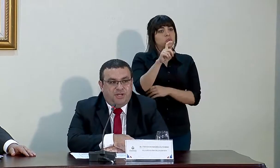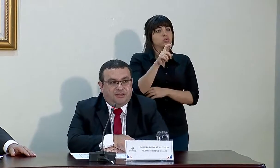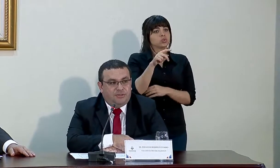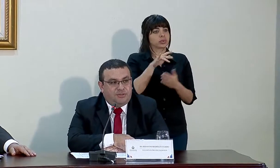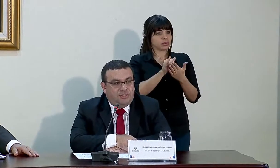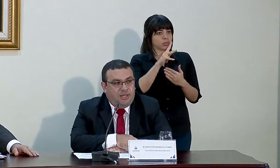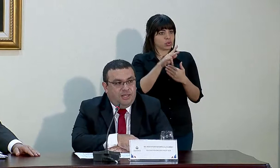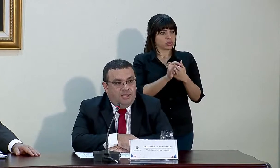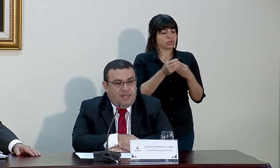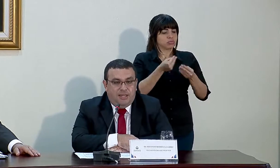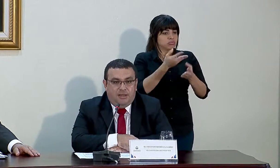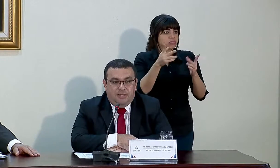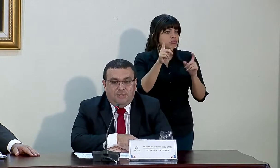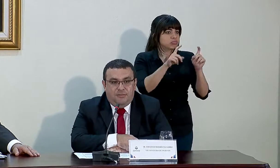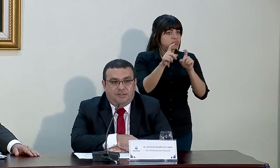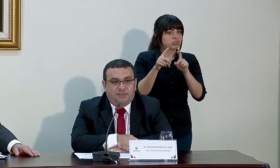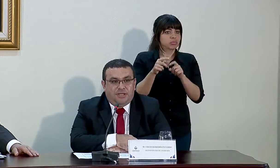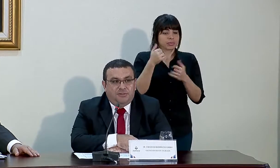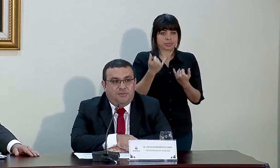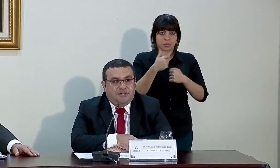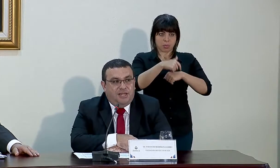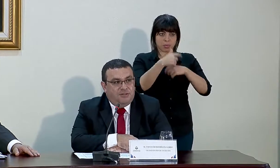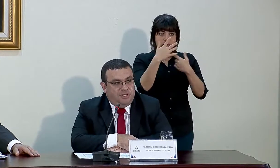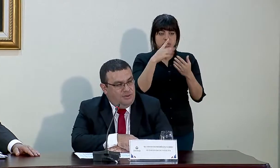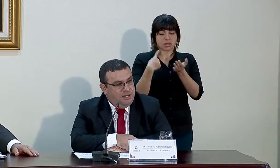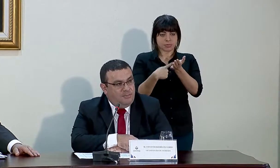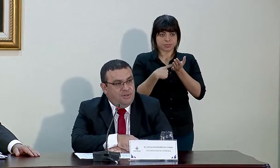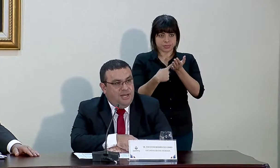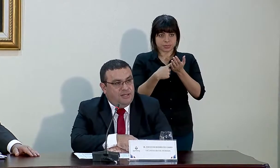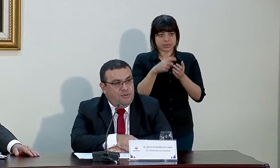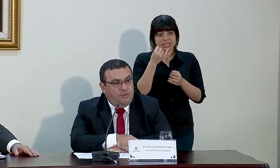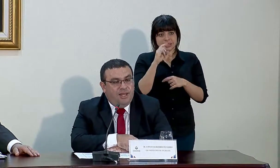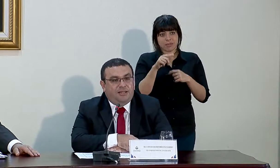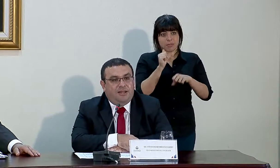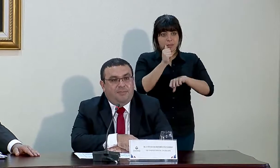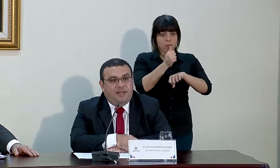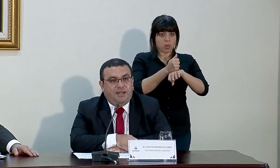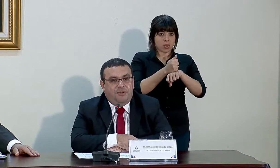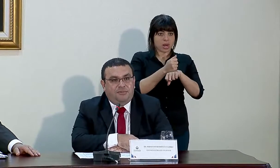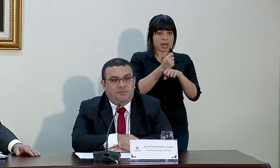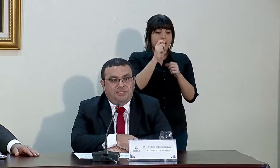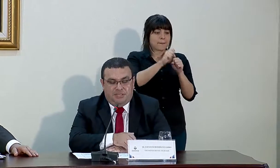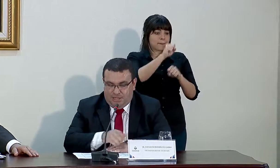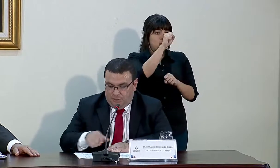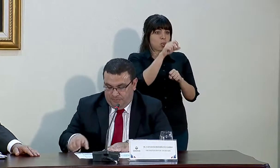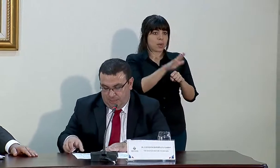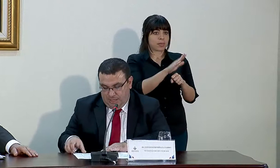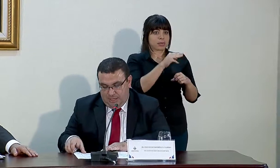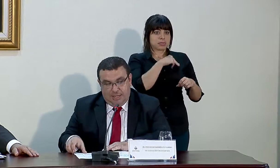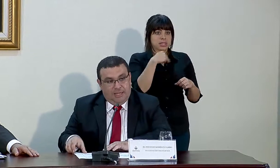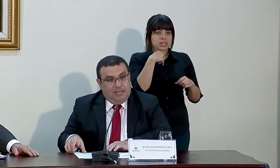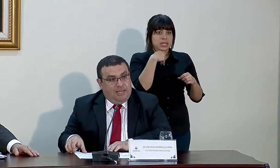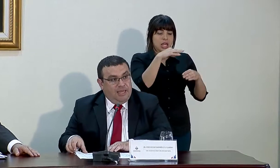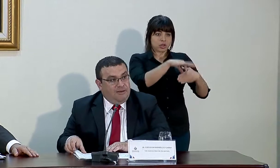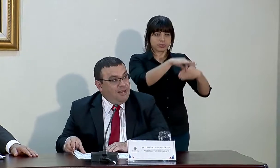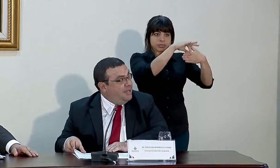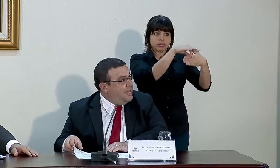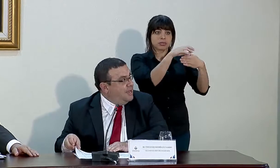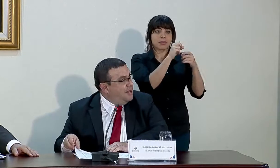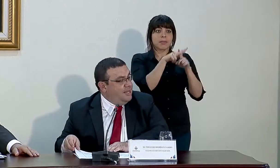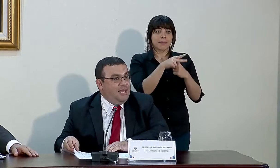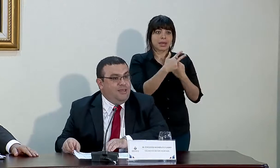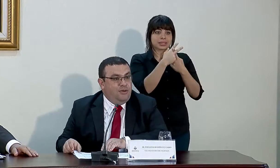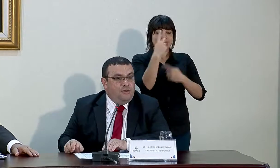esos proyectos, que en este momento que estamos conversando se van a poner o colgar en la página web del Ministerio, que